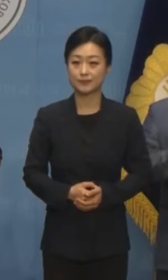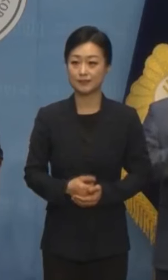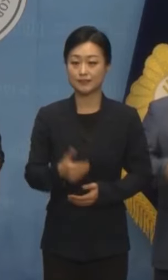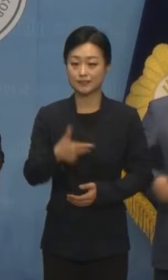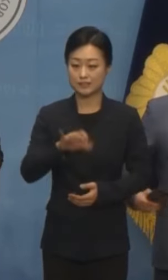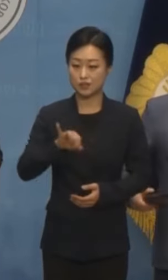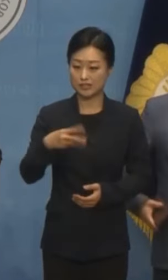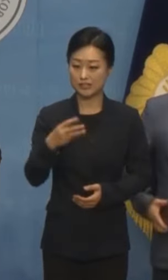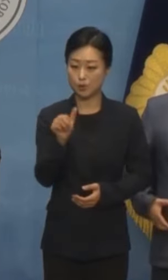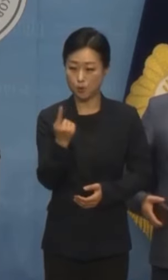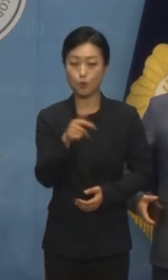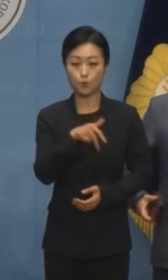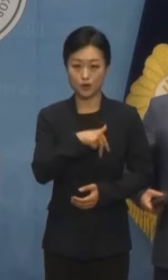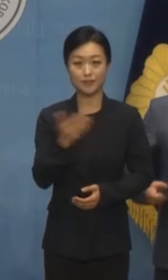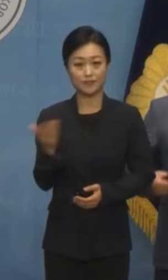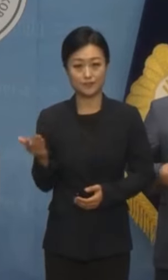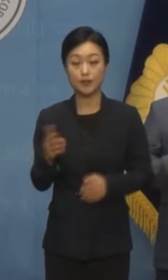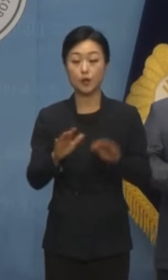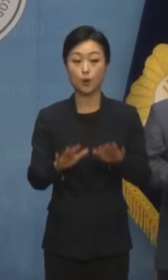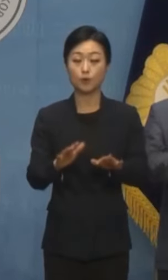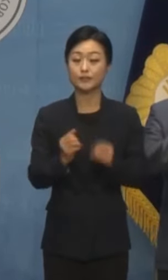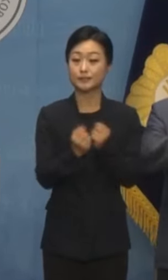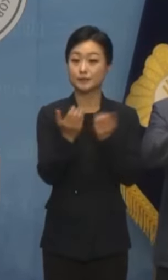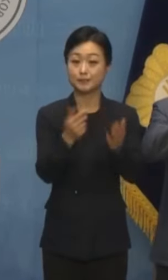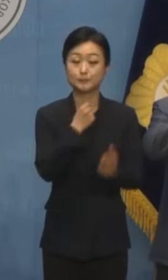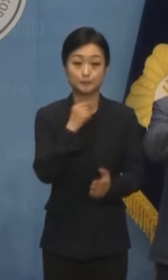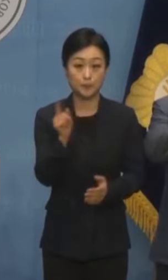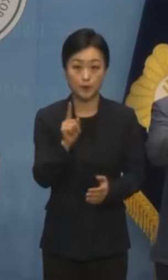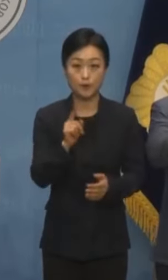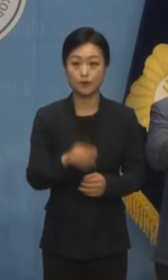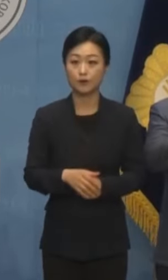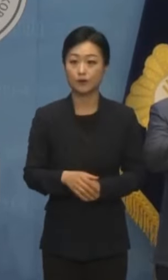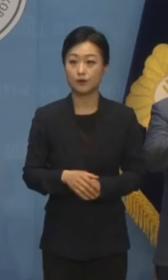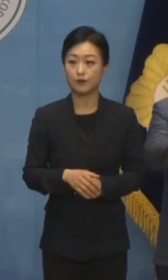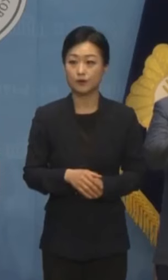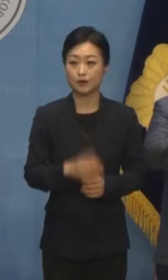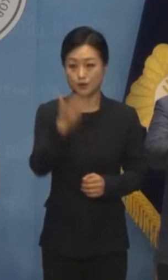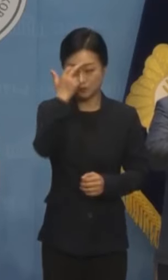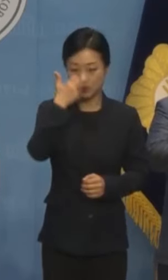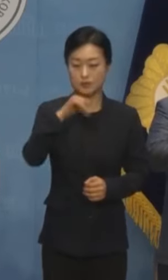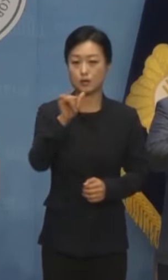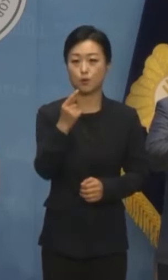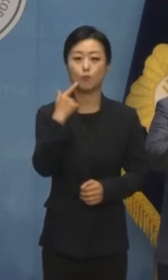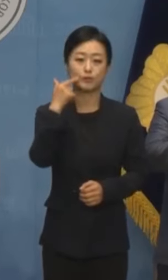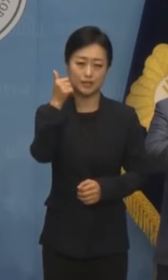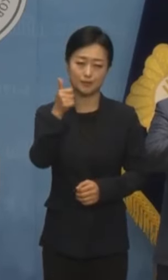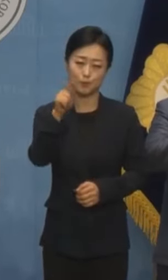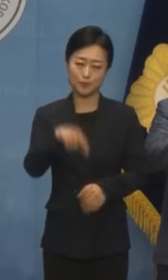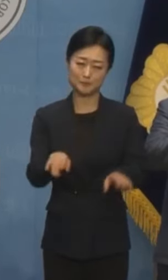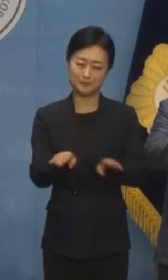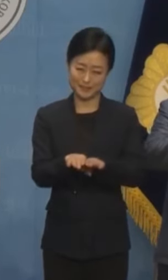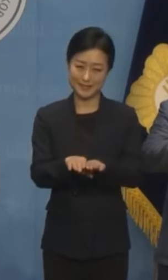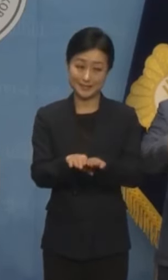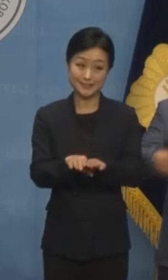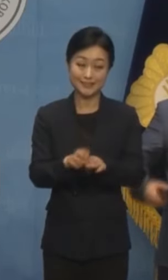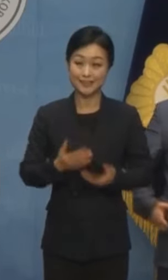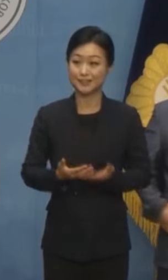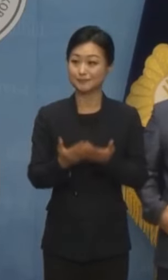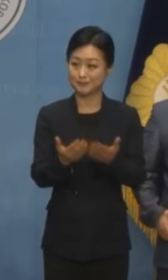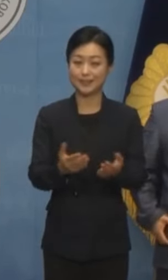참석했습니다. 아, 오늘 참가 말씀드릴 게 그 최재형 목사님께서 몸이 좀 편찮으셔서 좀 부득이 좀 불참하시겠다는